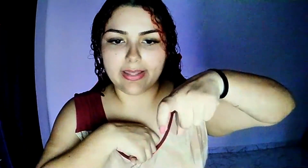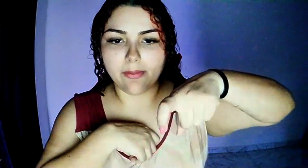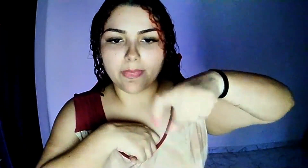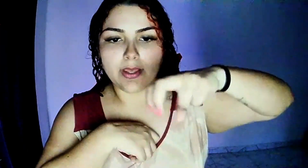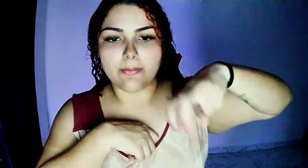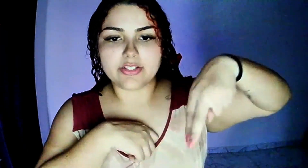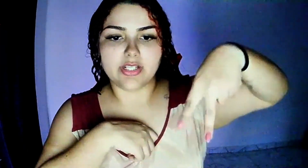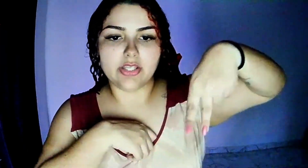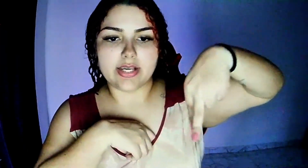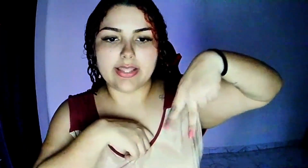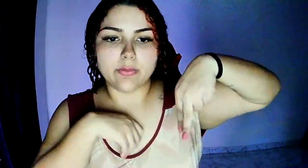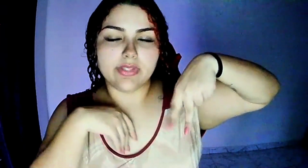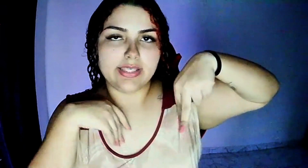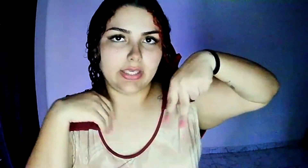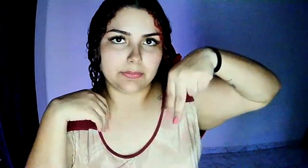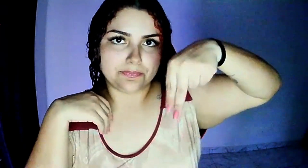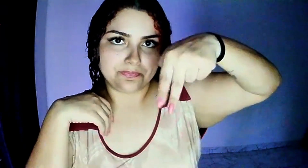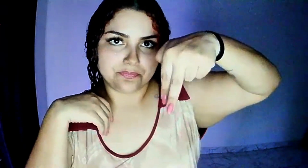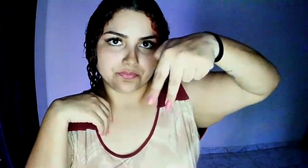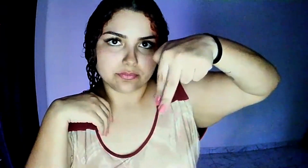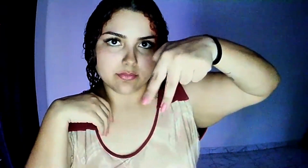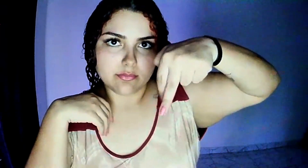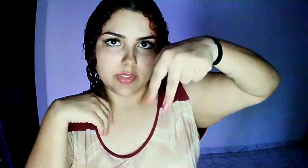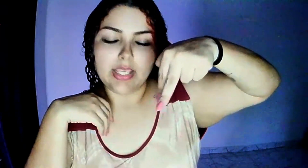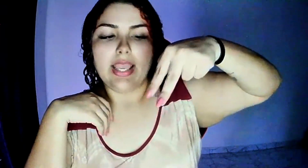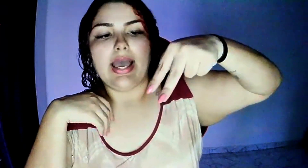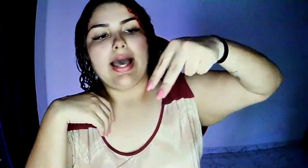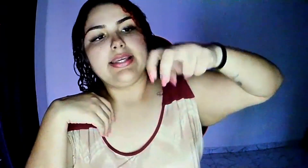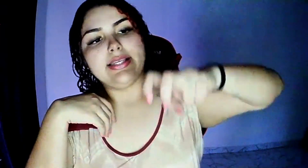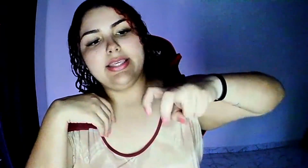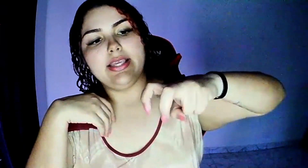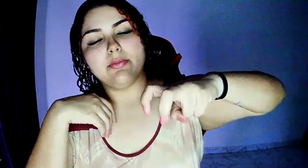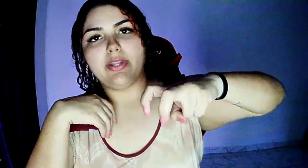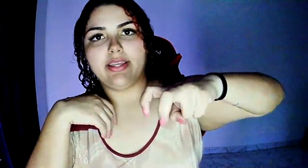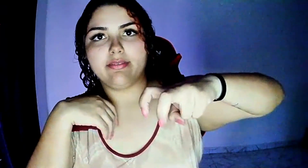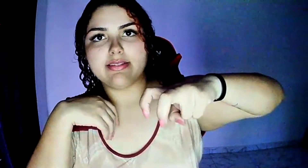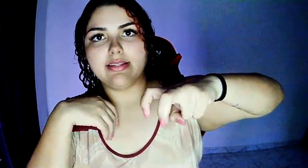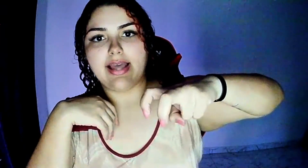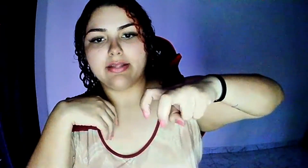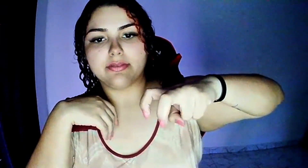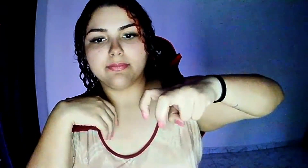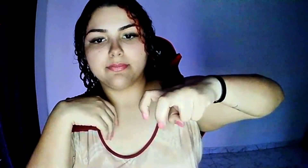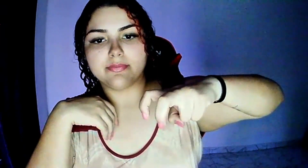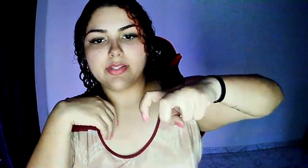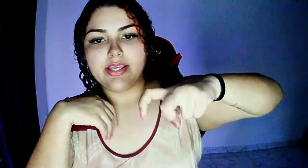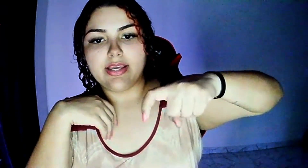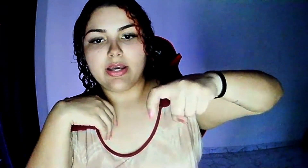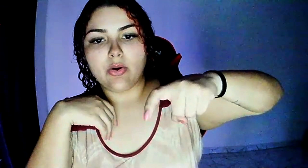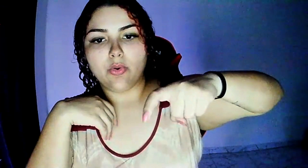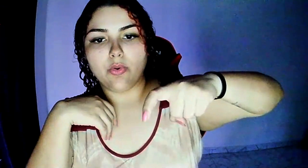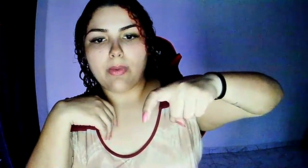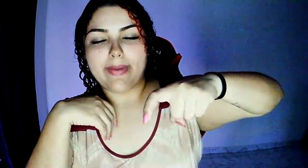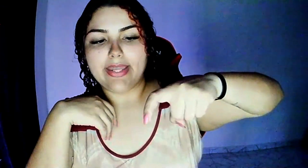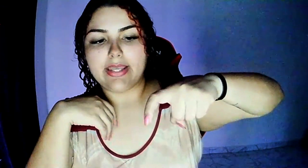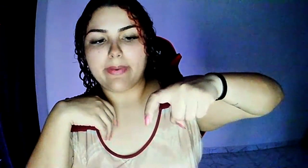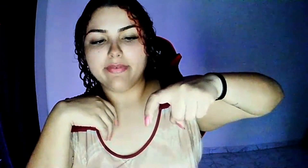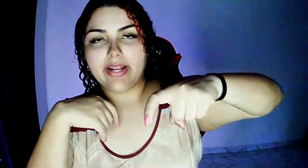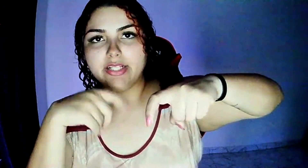perninha. Imagina aqui, ó, aqui tem um bonequinho. Aí aqui o bonequinho tá sentado. Uma perninha para